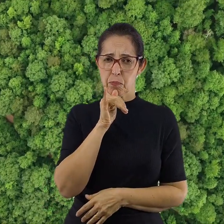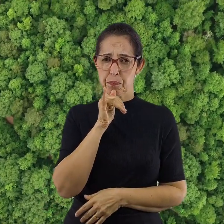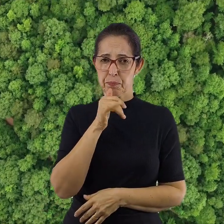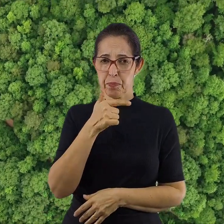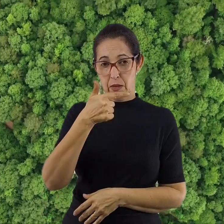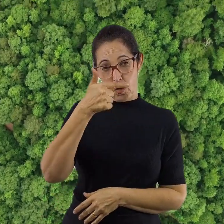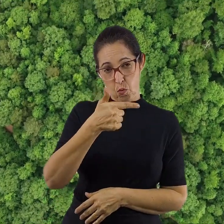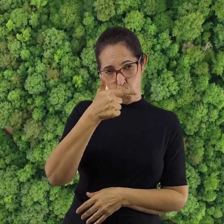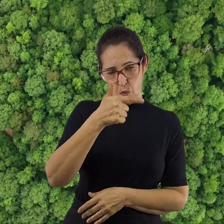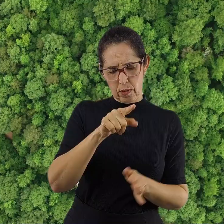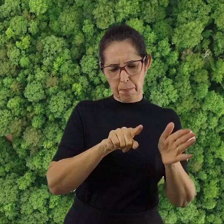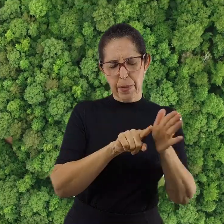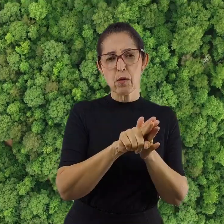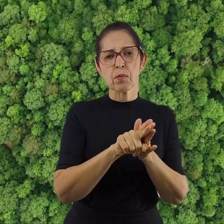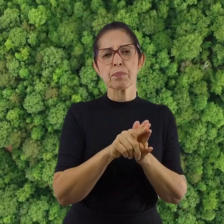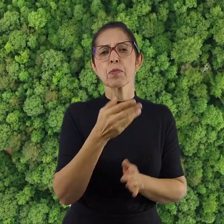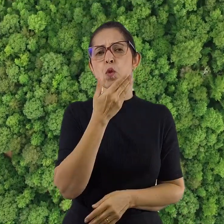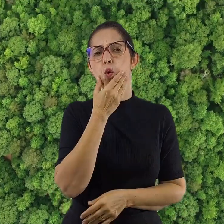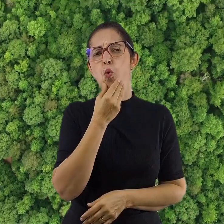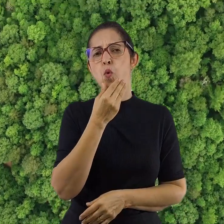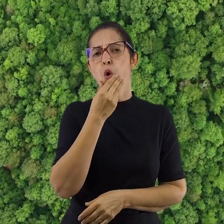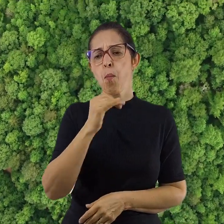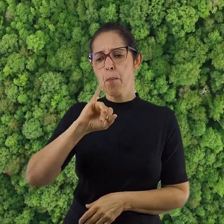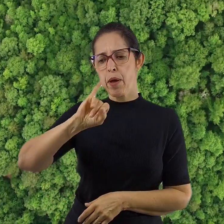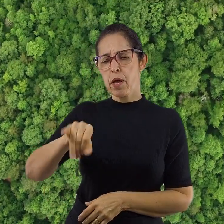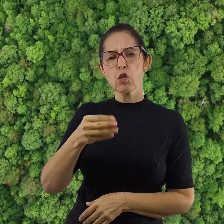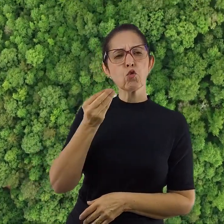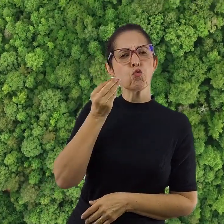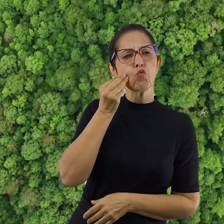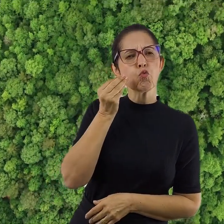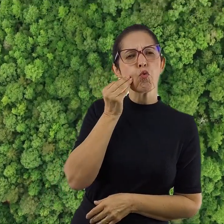pergunta, o que Judas quis fazer?